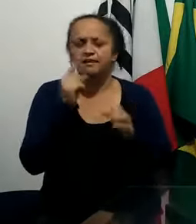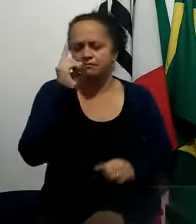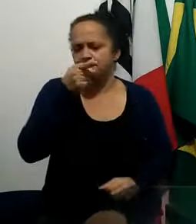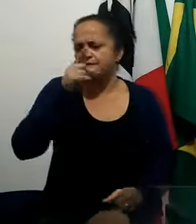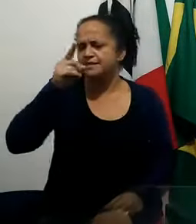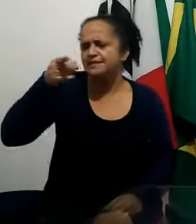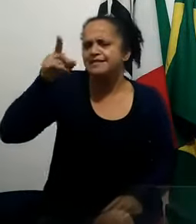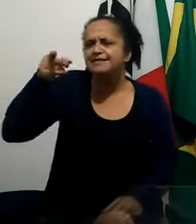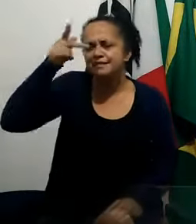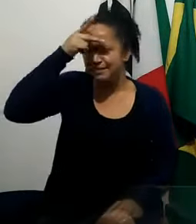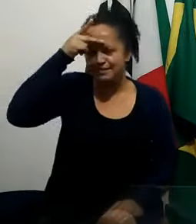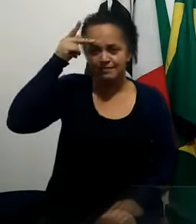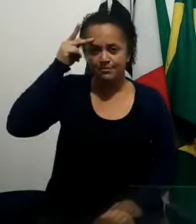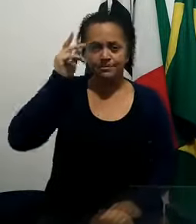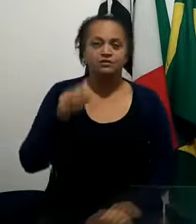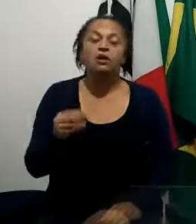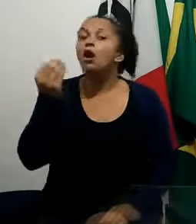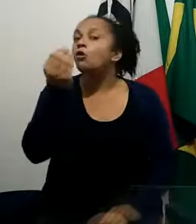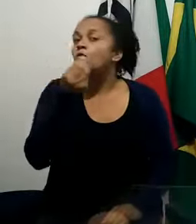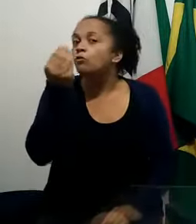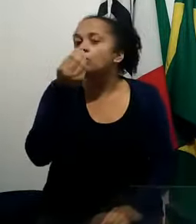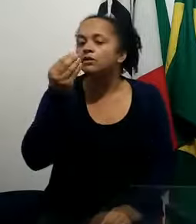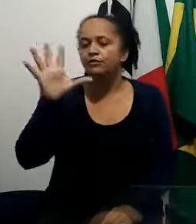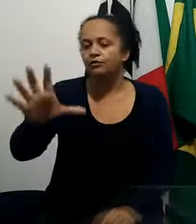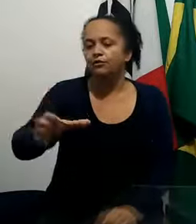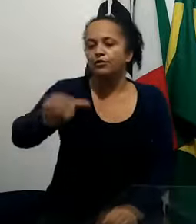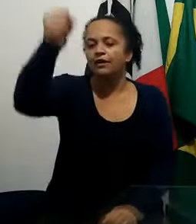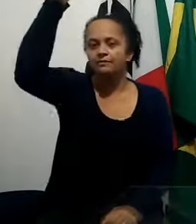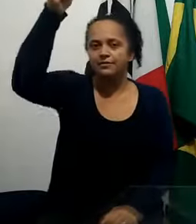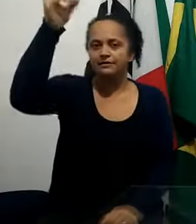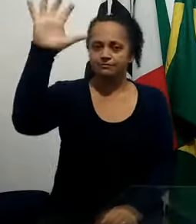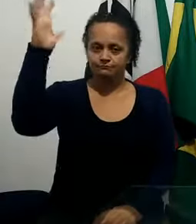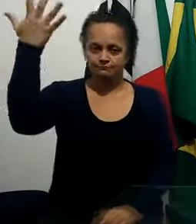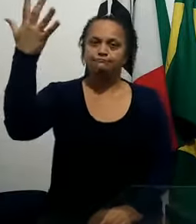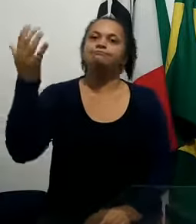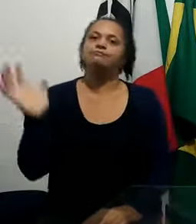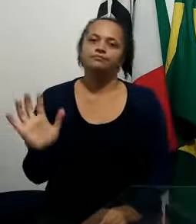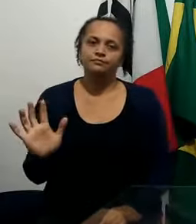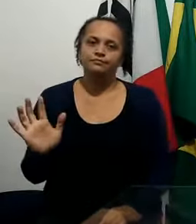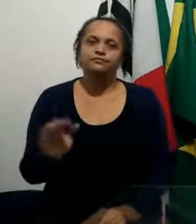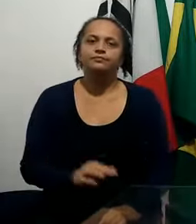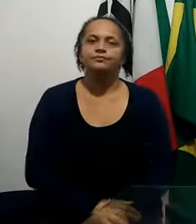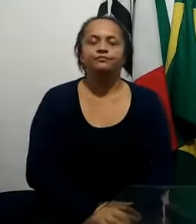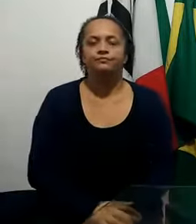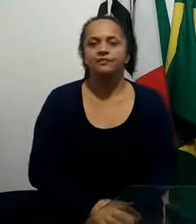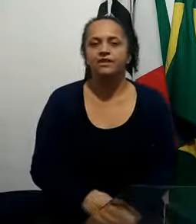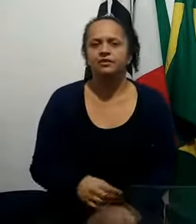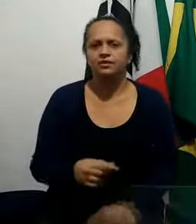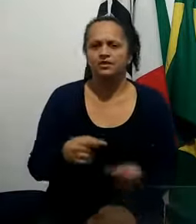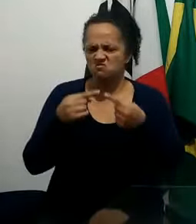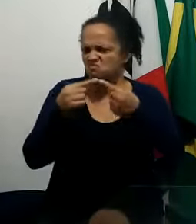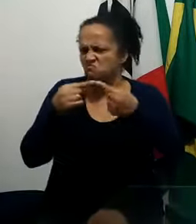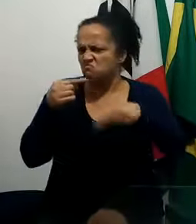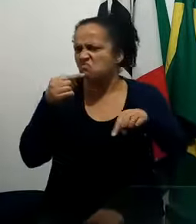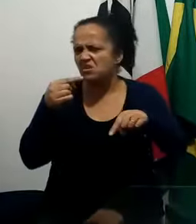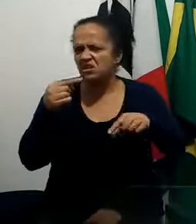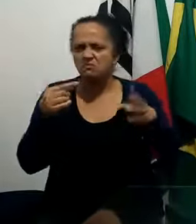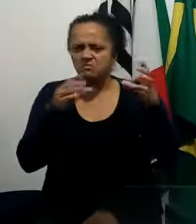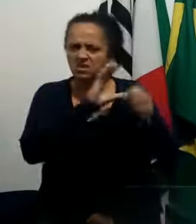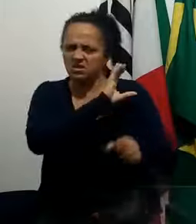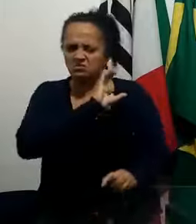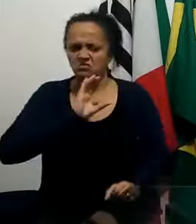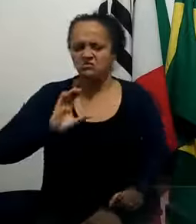terra, assim que a igreja de Cristo for arrebatada. O anticristo dará início ao seu governo